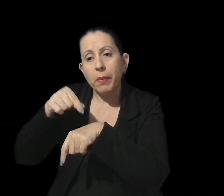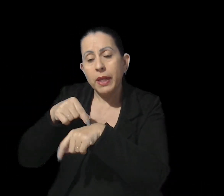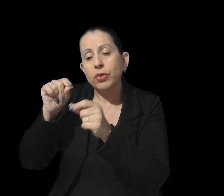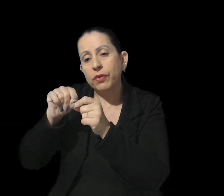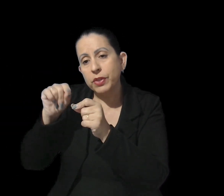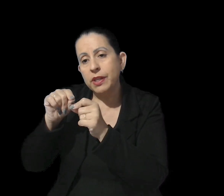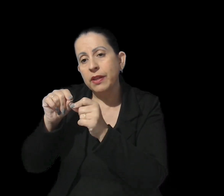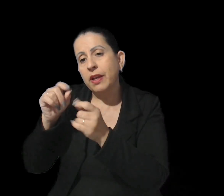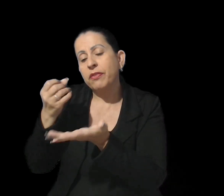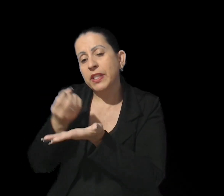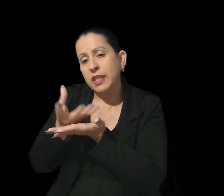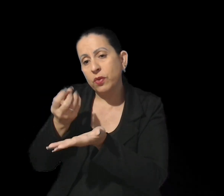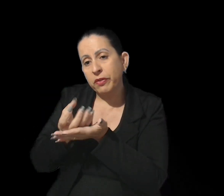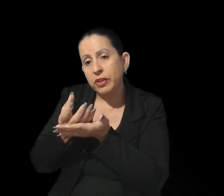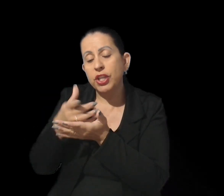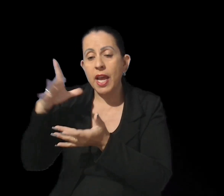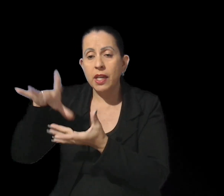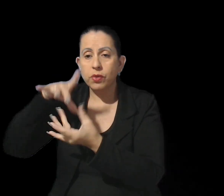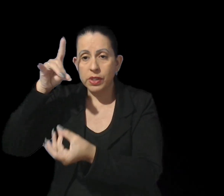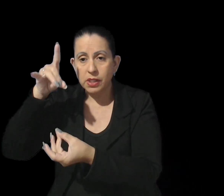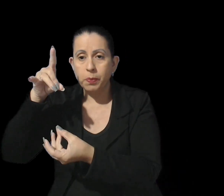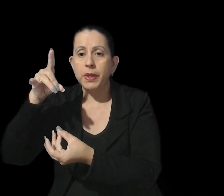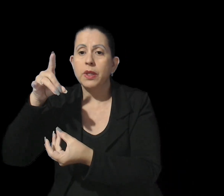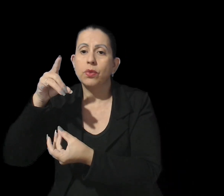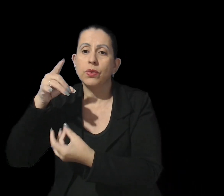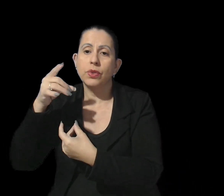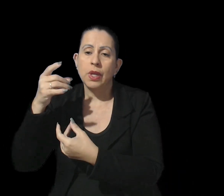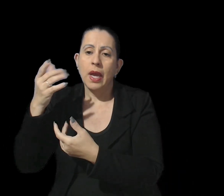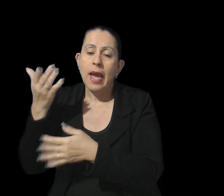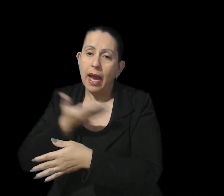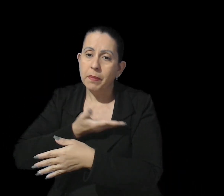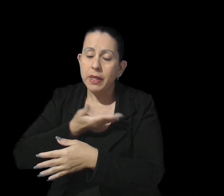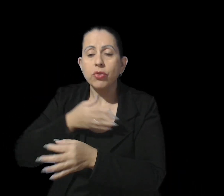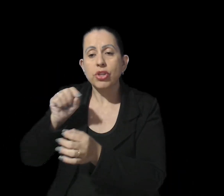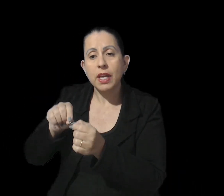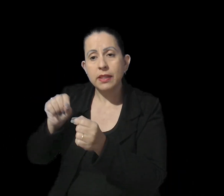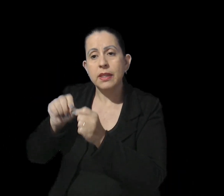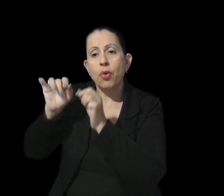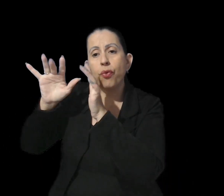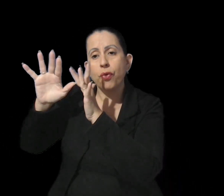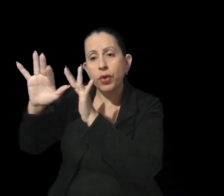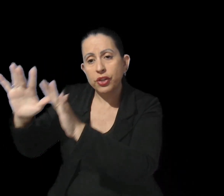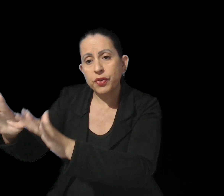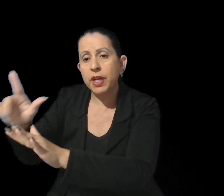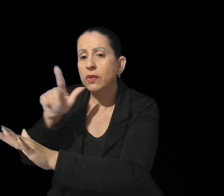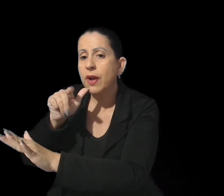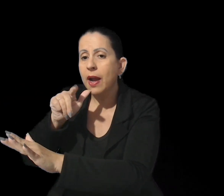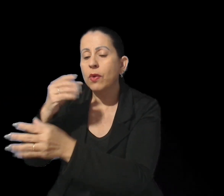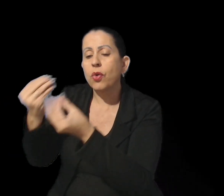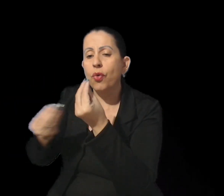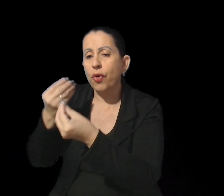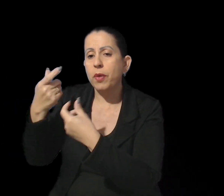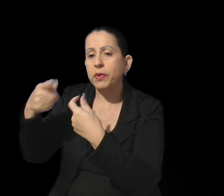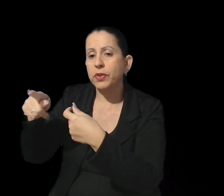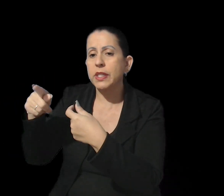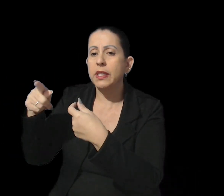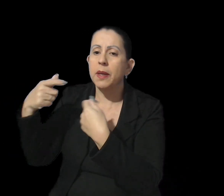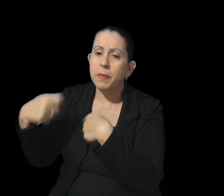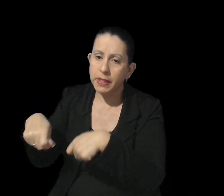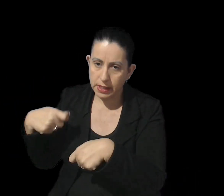momento que você está fazendo o evangelho, os espíritos amigos já estão fluidificando a água conforme você